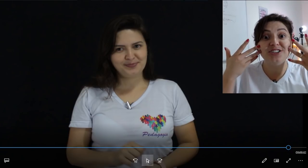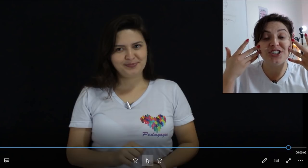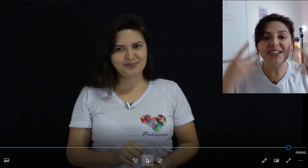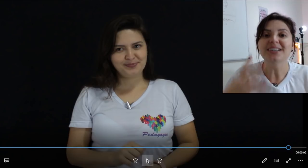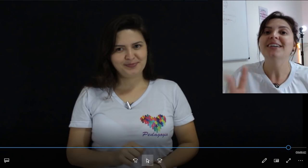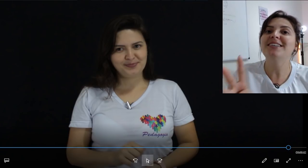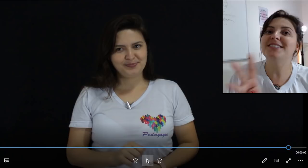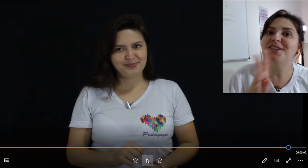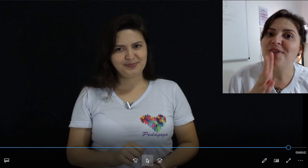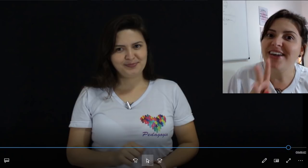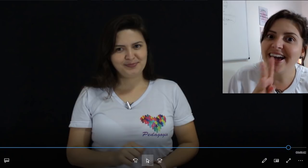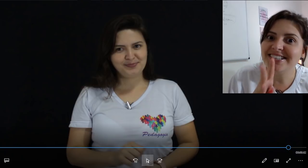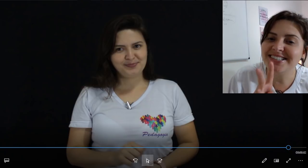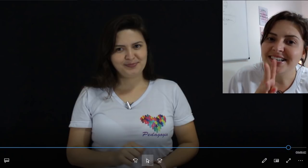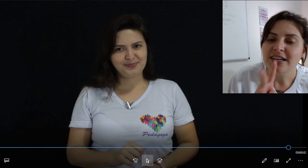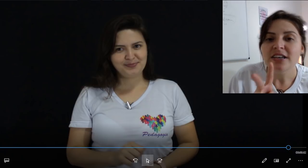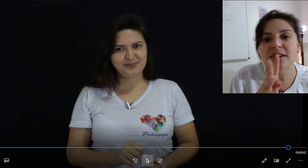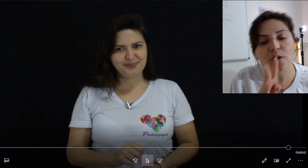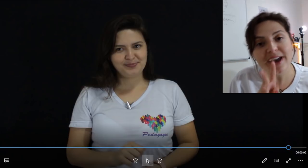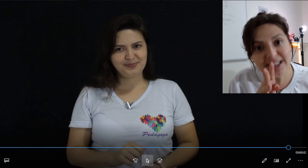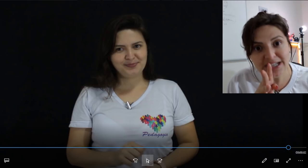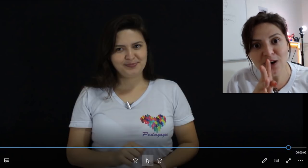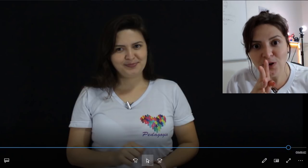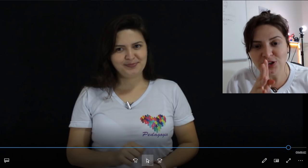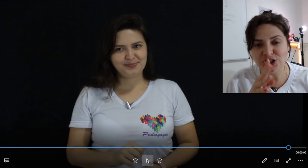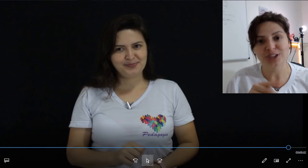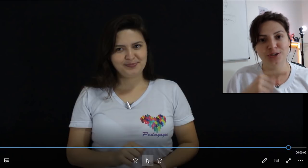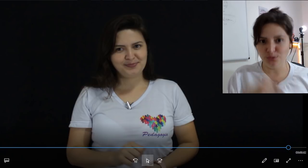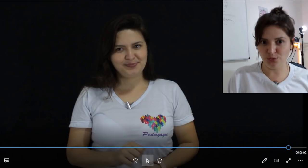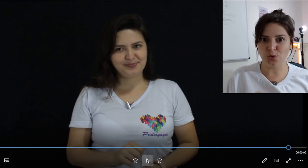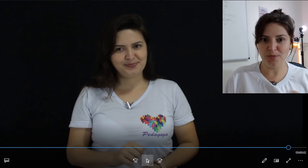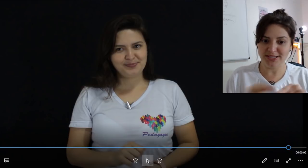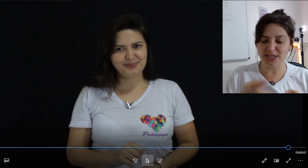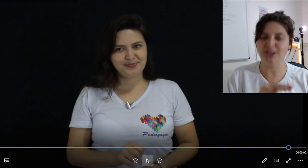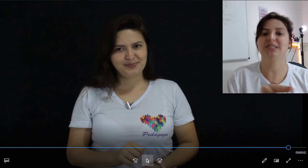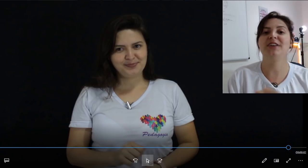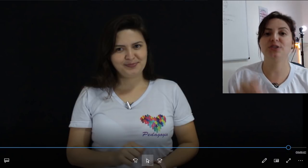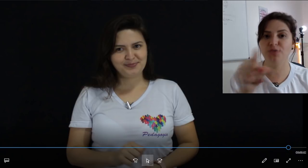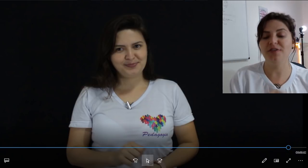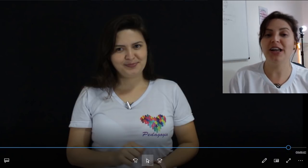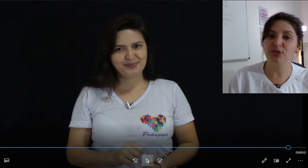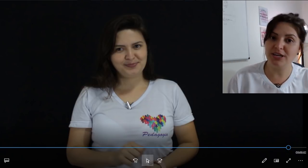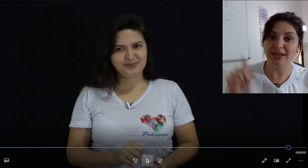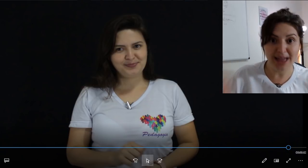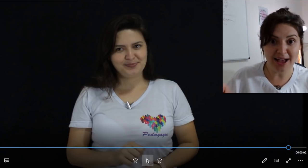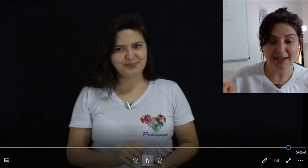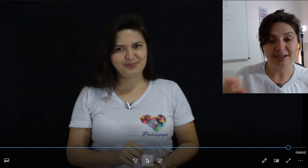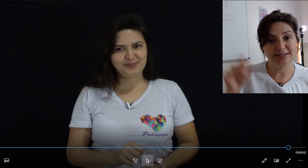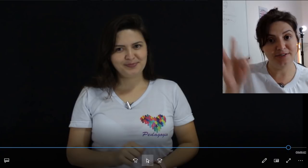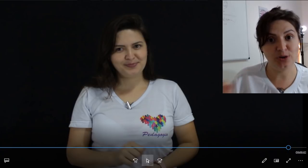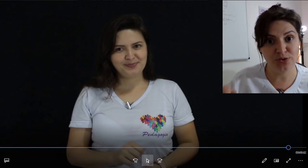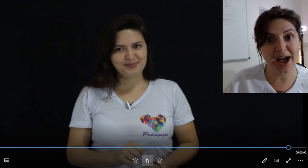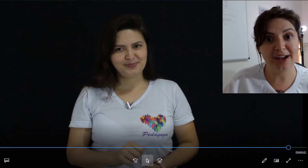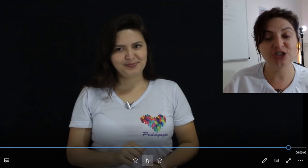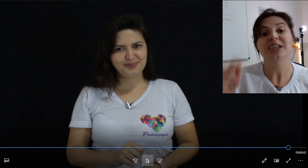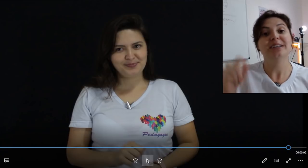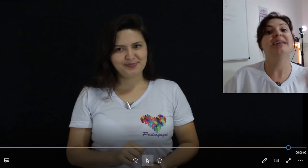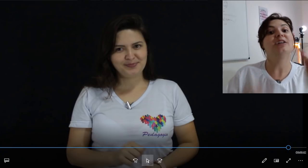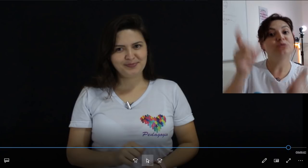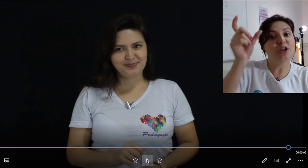simpática que se conhece. Que conhece onde? No comecinho dessa frase não foi falado que lá na faculdade, lá não tem um